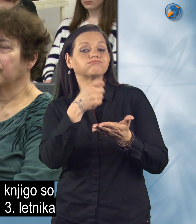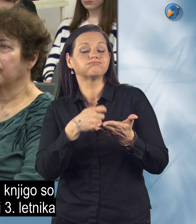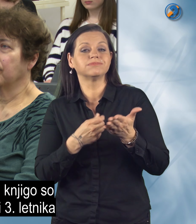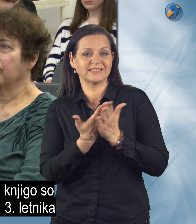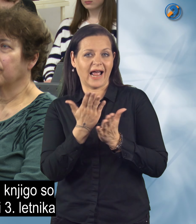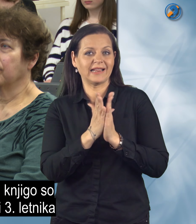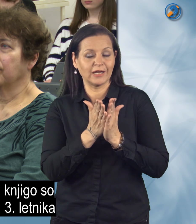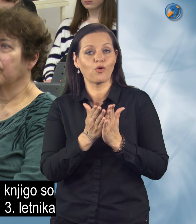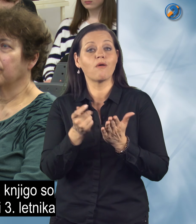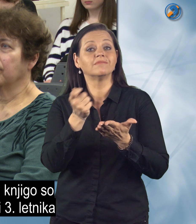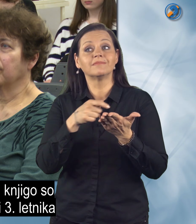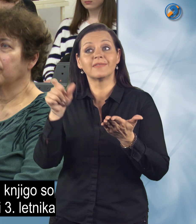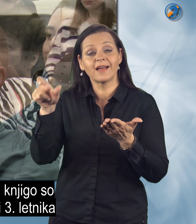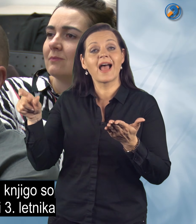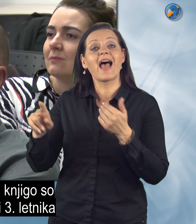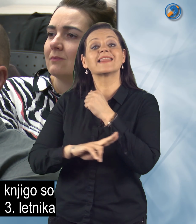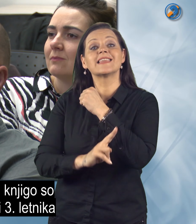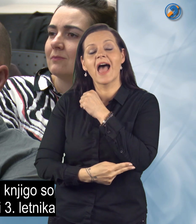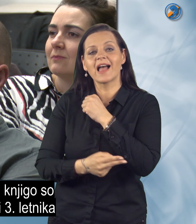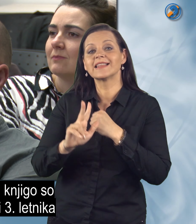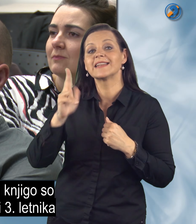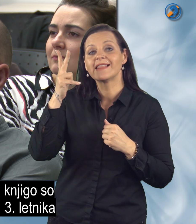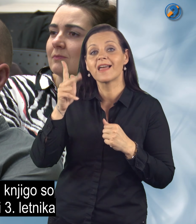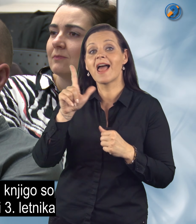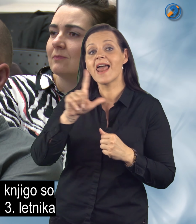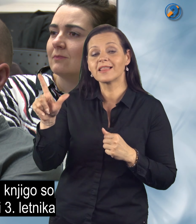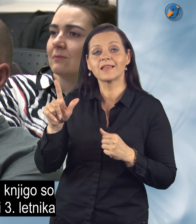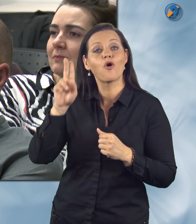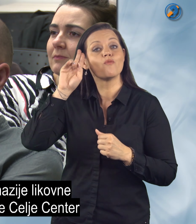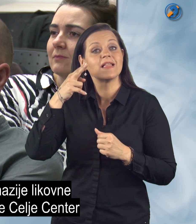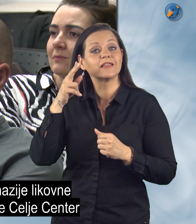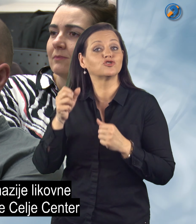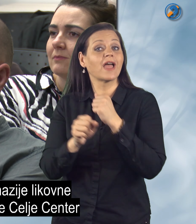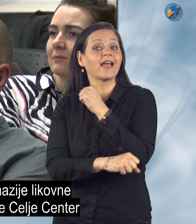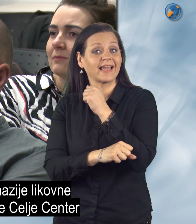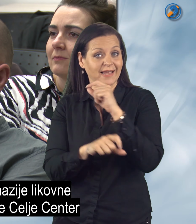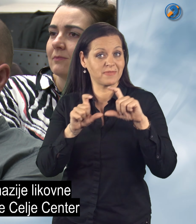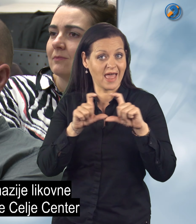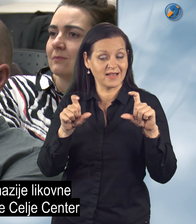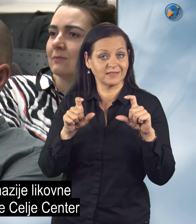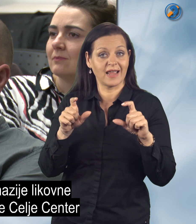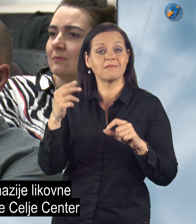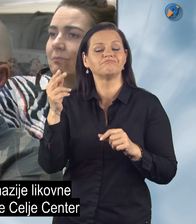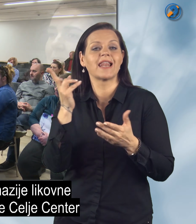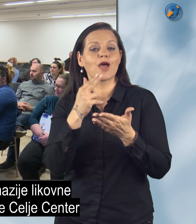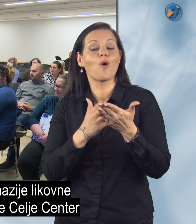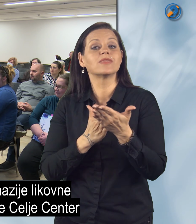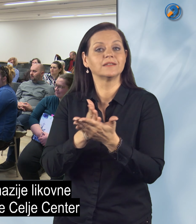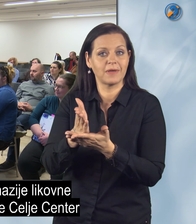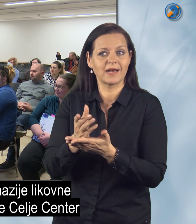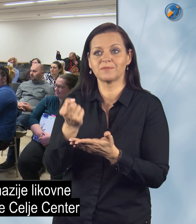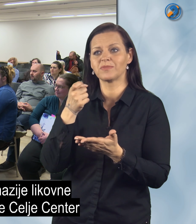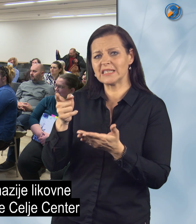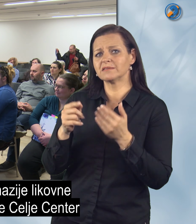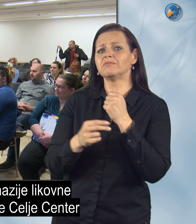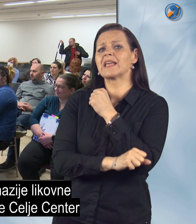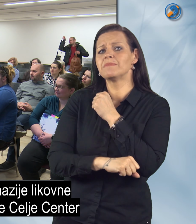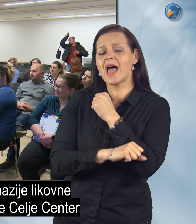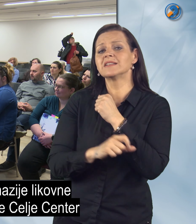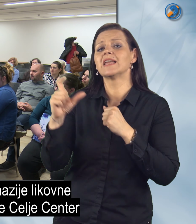Ilustracije za knjigo so narisali dijaki 3. letnika Umetniške gimnazije likovne smeri iz Gimnazije Celje